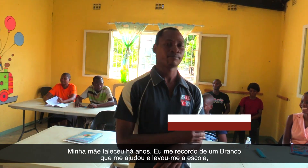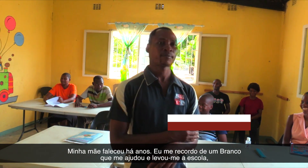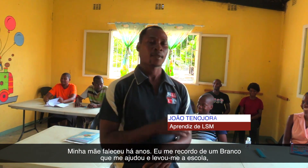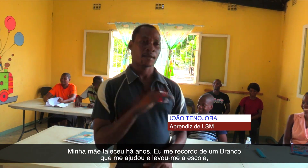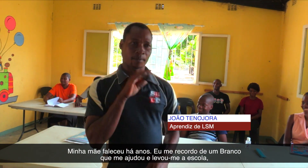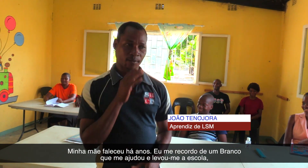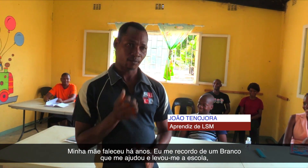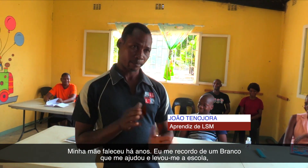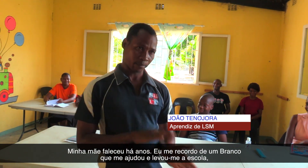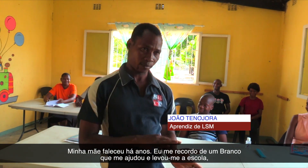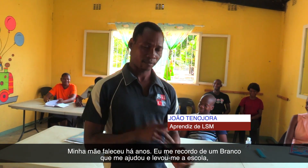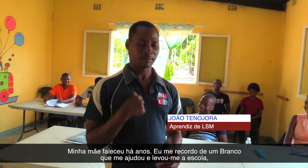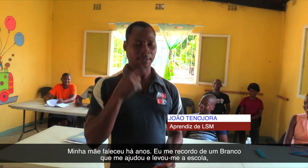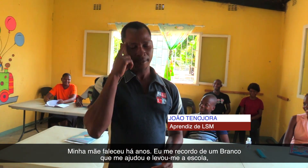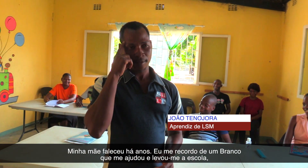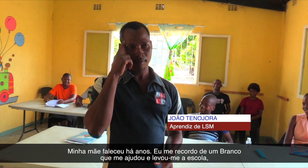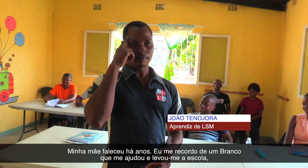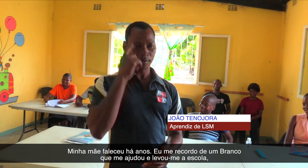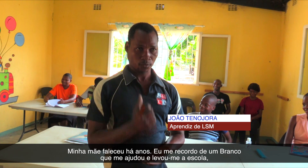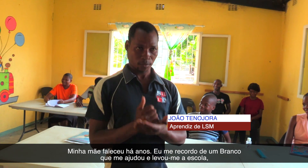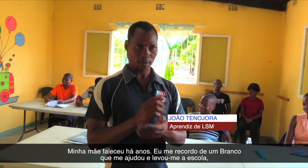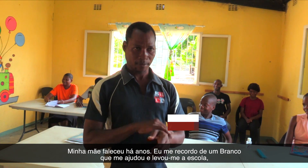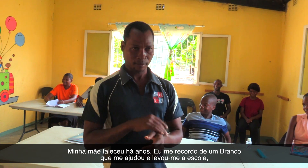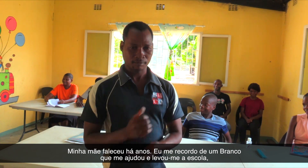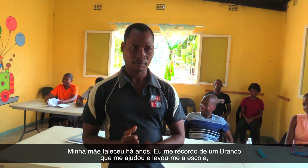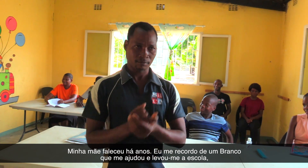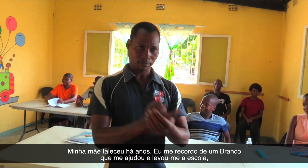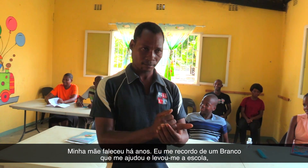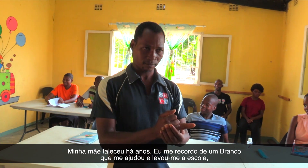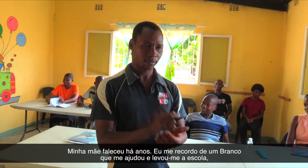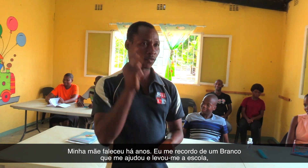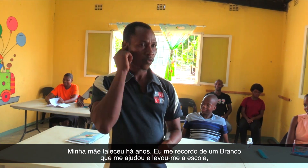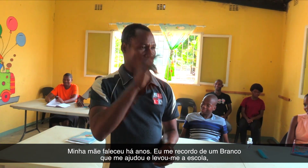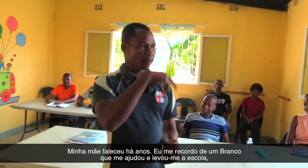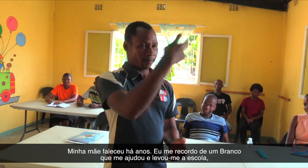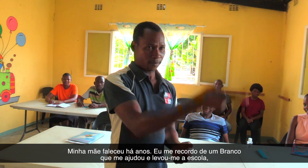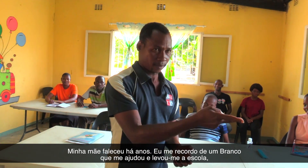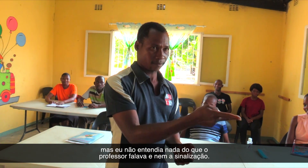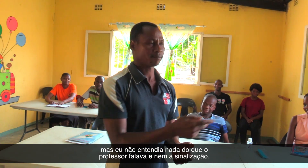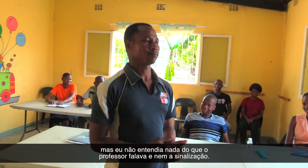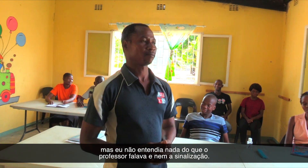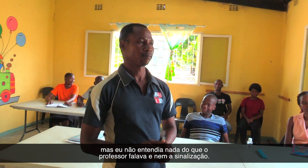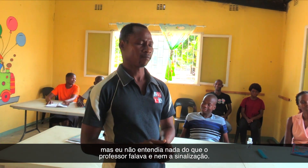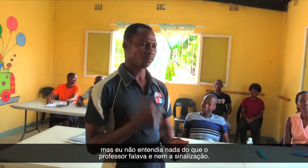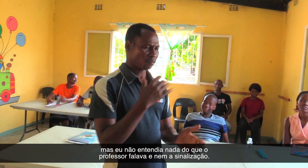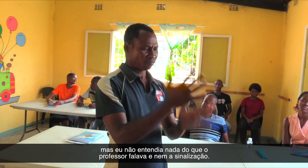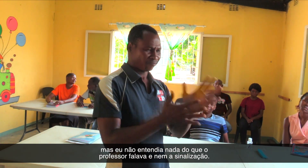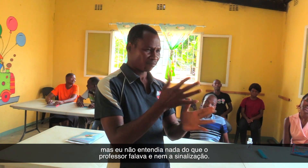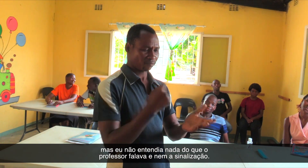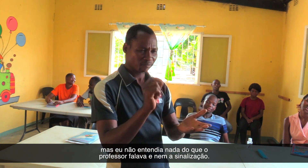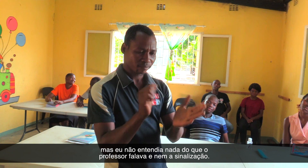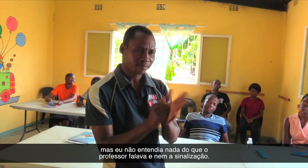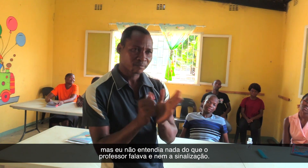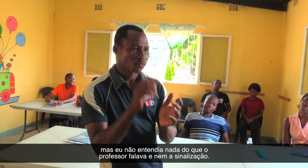Minha mãe faleceu há anos. Eu me recordo de um branco que me ajudou e levou-me à escola. Mas eu não entendia